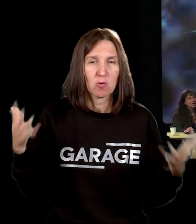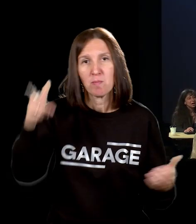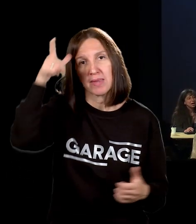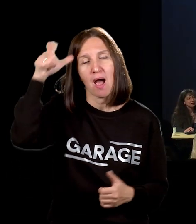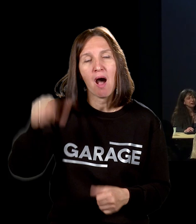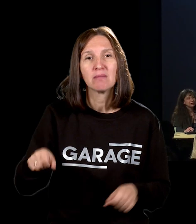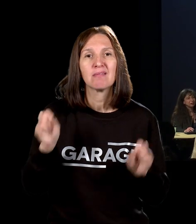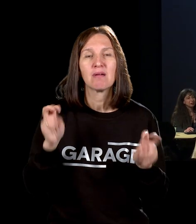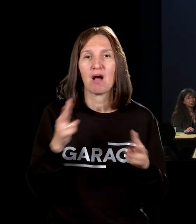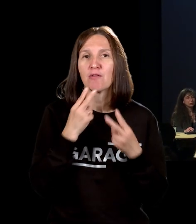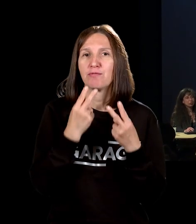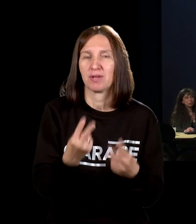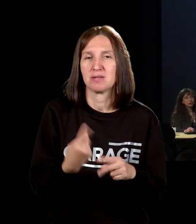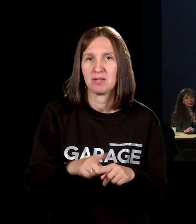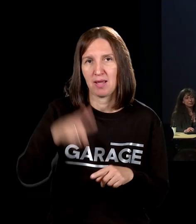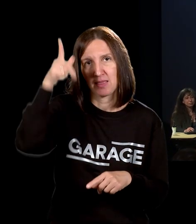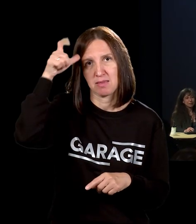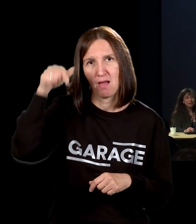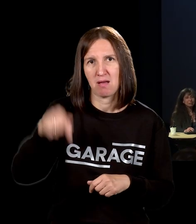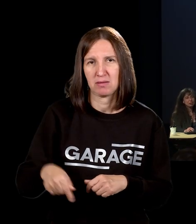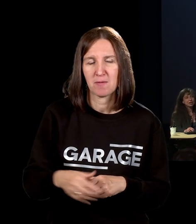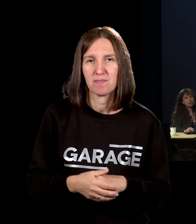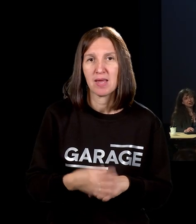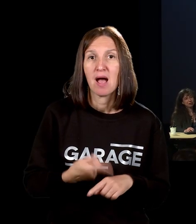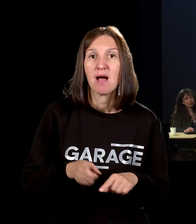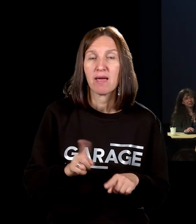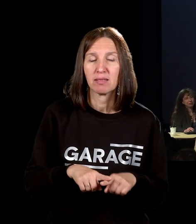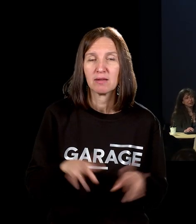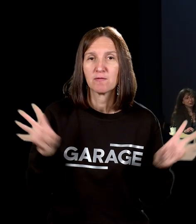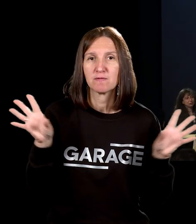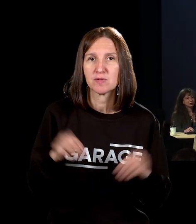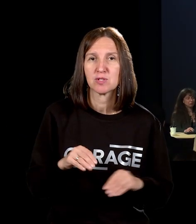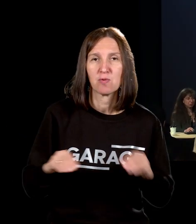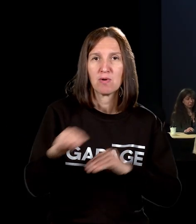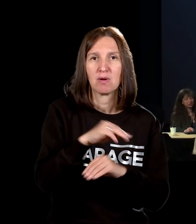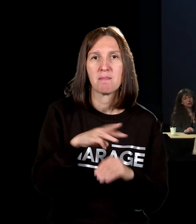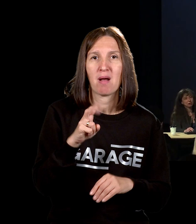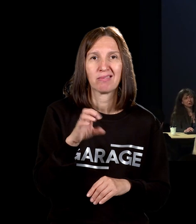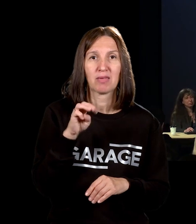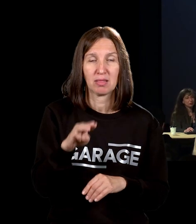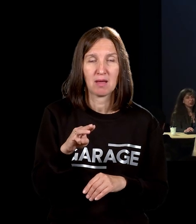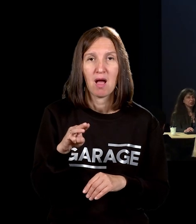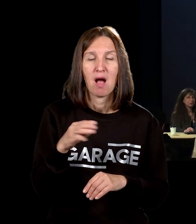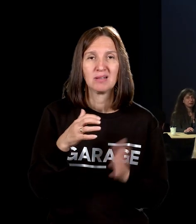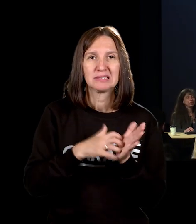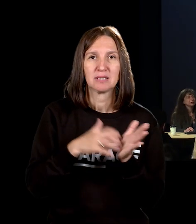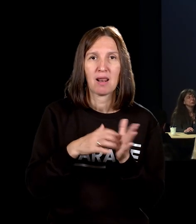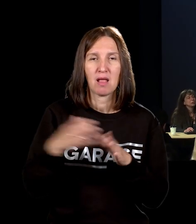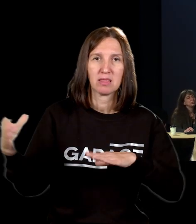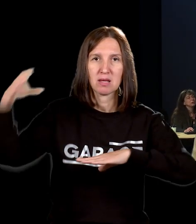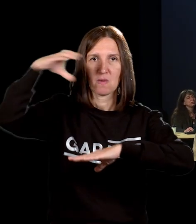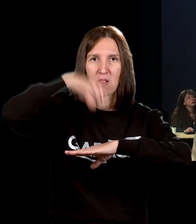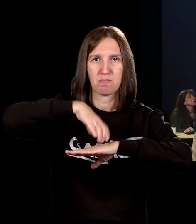выглядит? Ад — это как бы огромные, это макеты, выставленные в стеклянных колпаках, иногда они